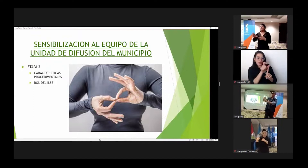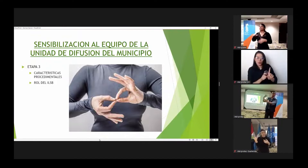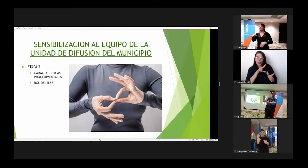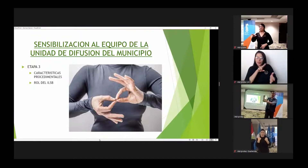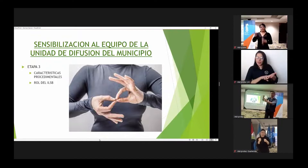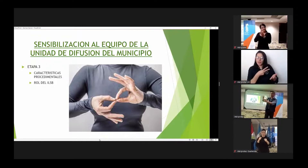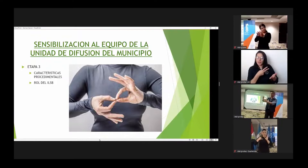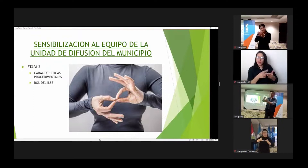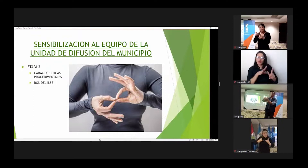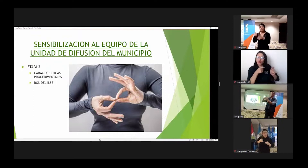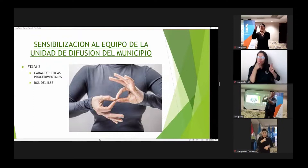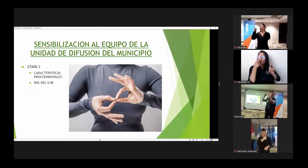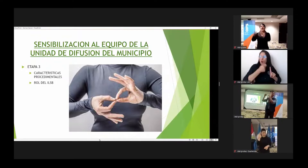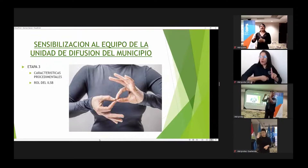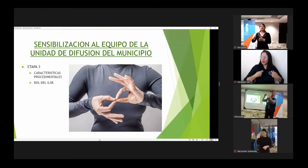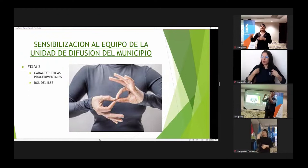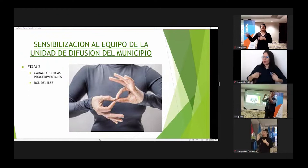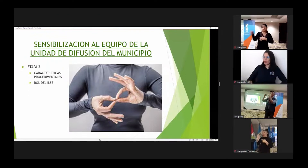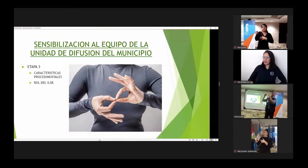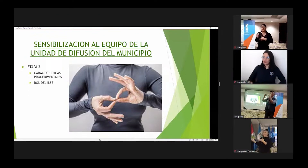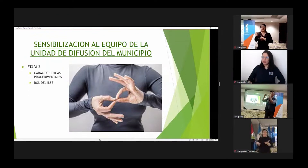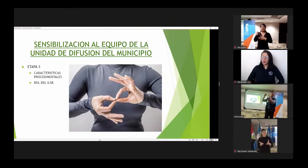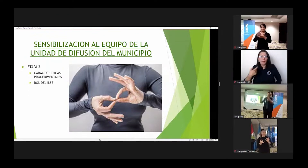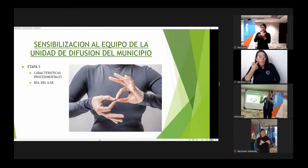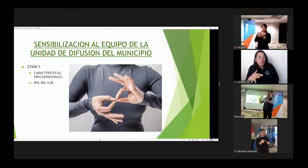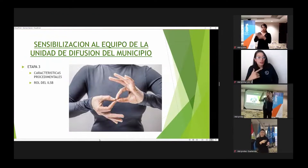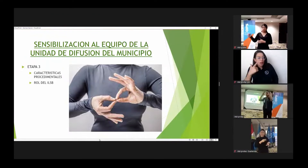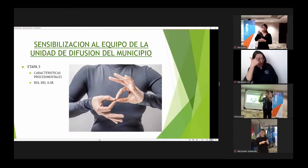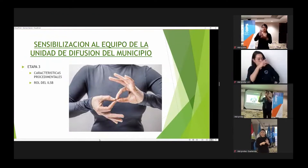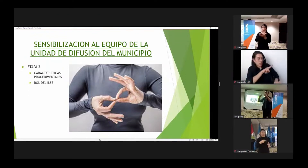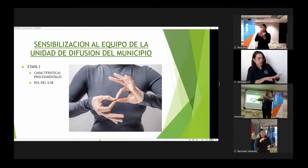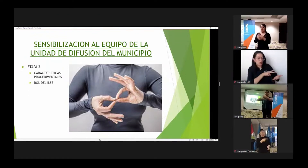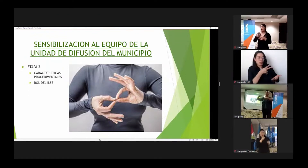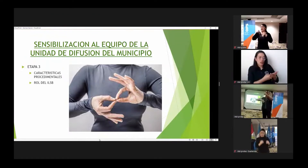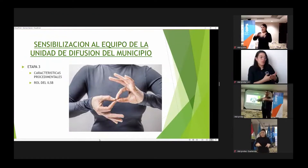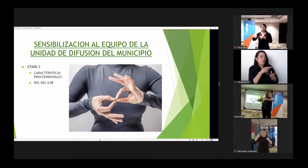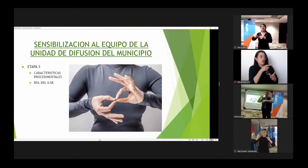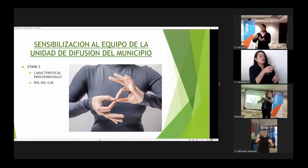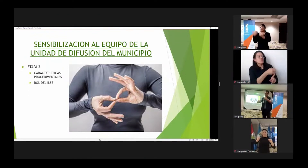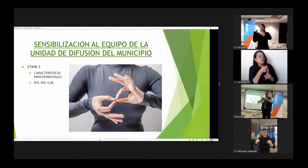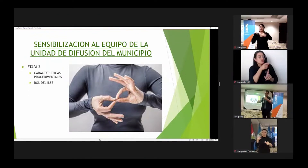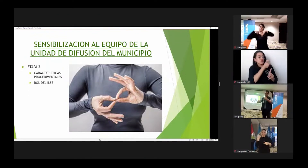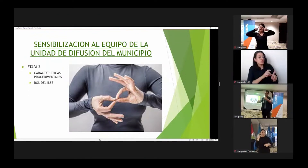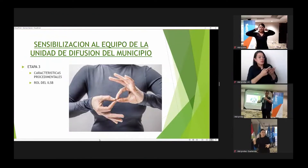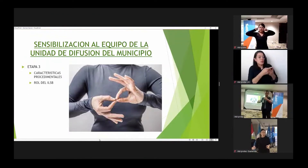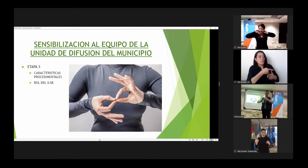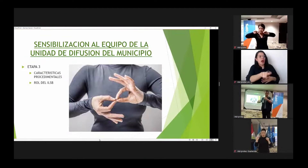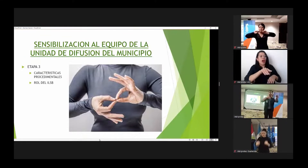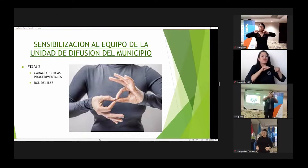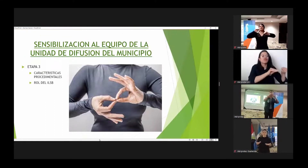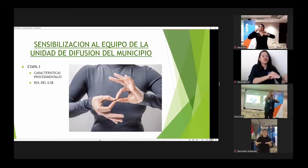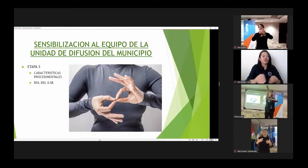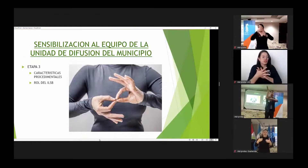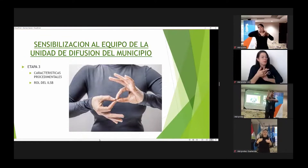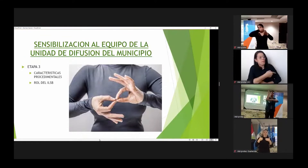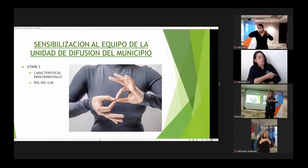intérprete. Pensaron que contratar un intérprete significaba que ella puede enseñar el idioma, tenía que hacer la